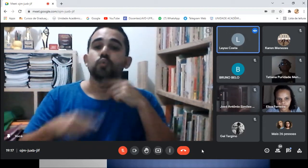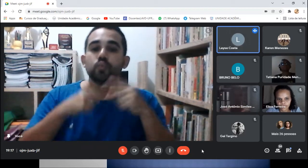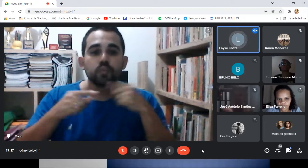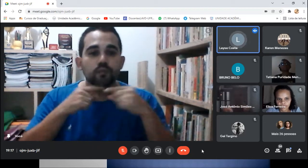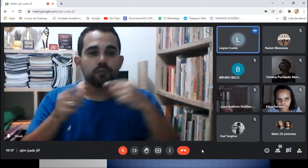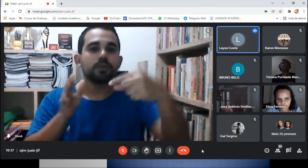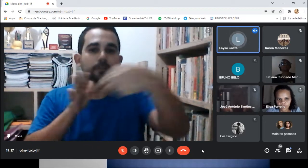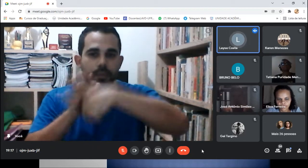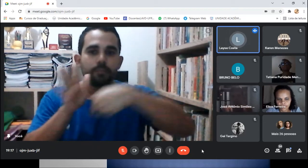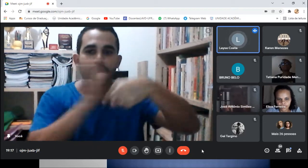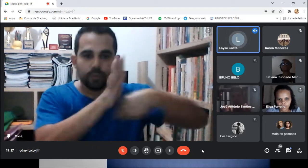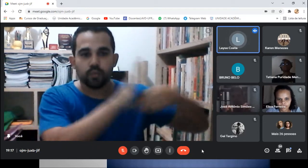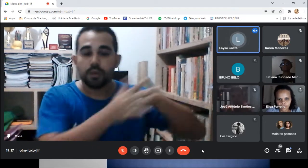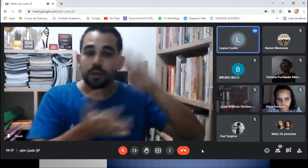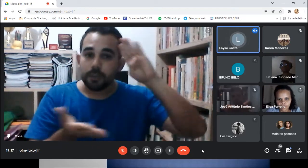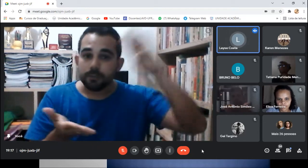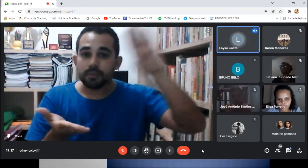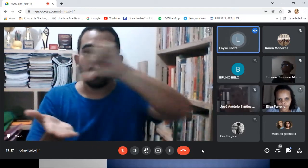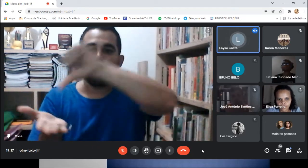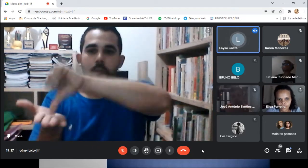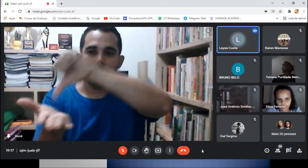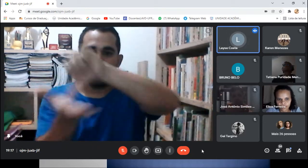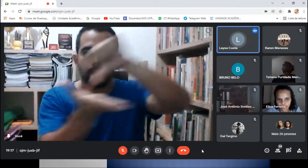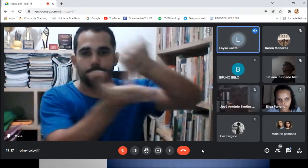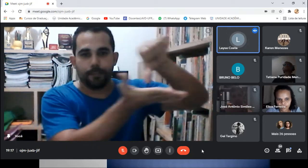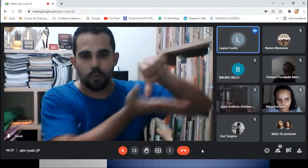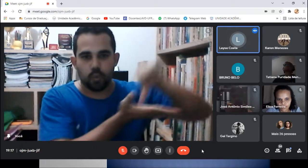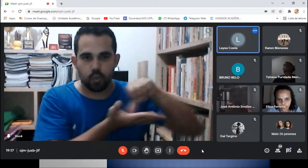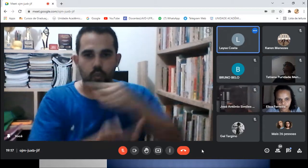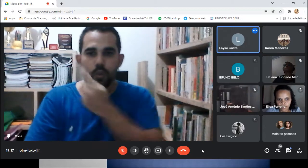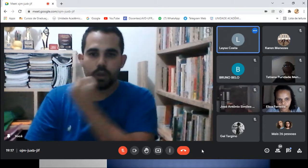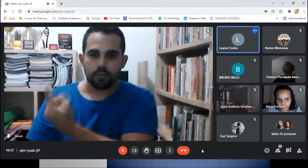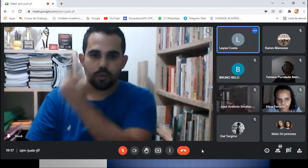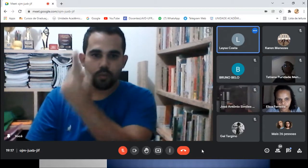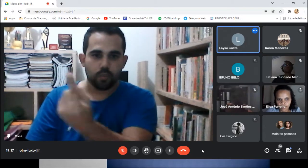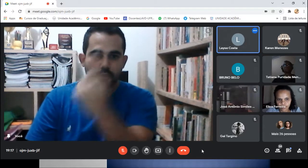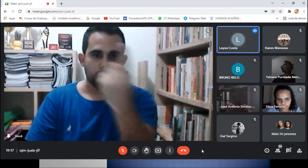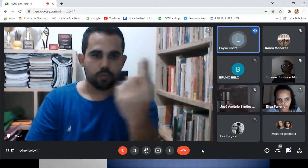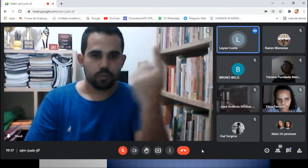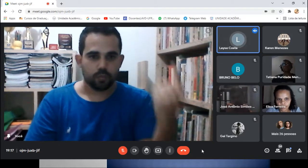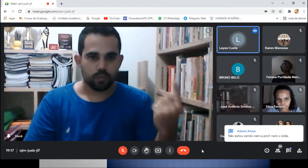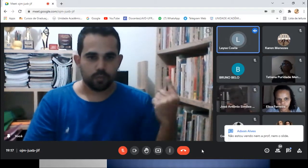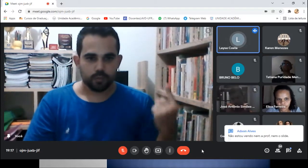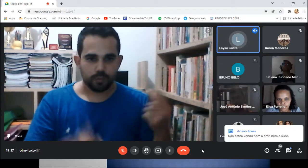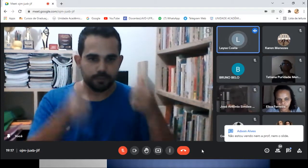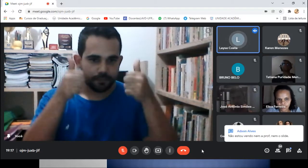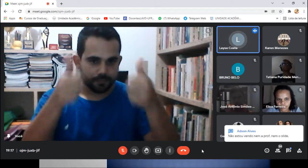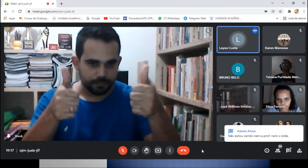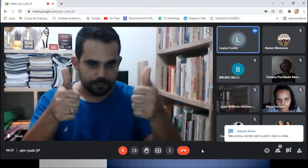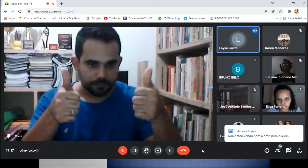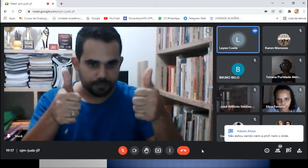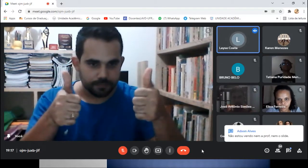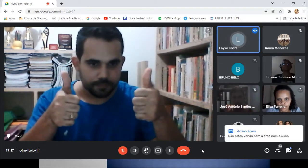conceito. Depois, se você tem dúvida, você pode me perguntar, ok? Principalmente também a perguntar às pessoas dos